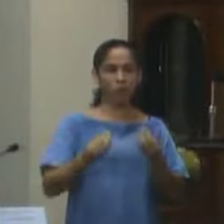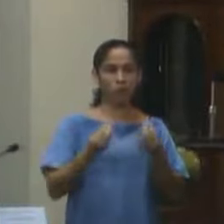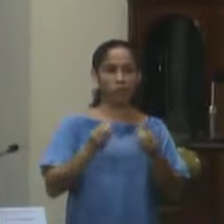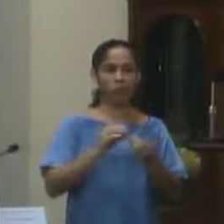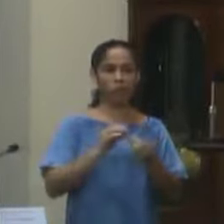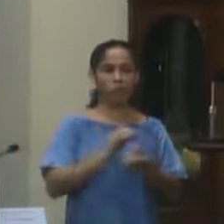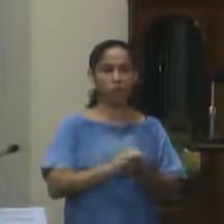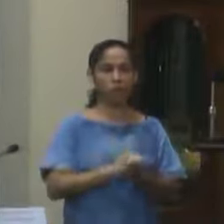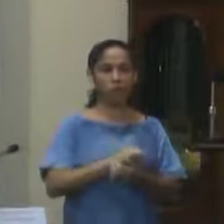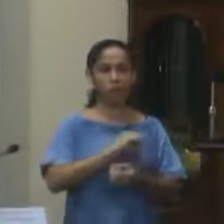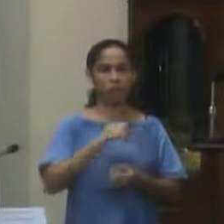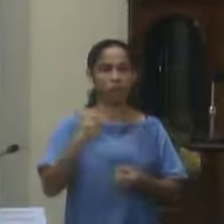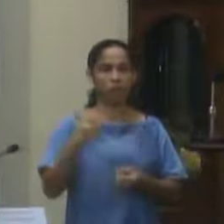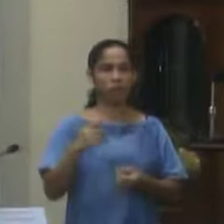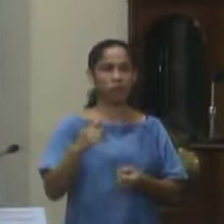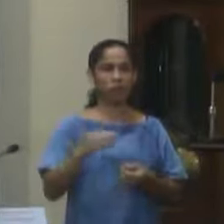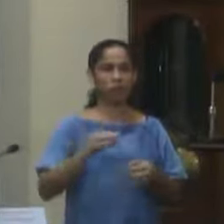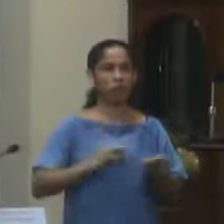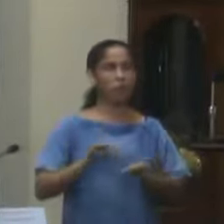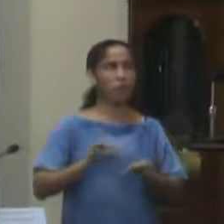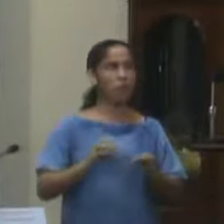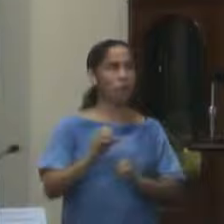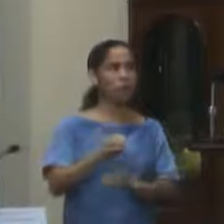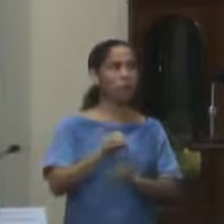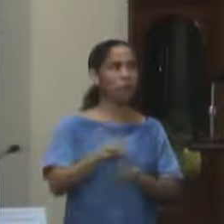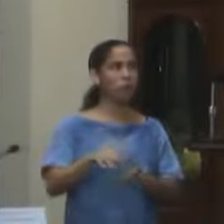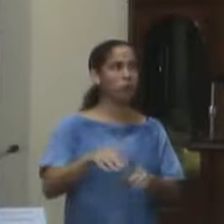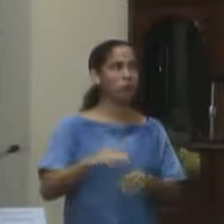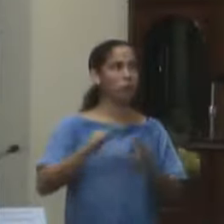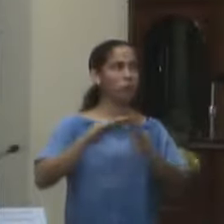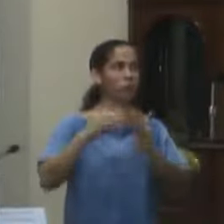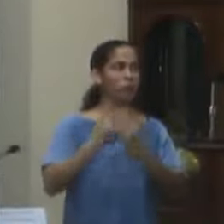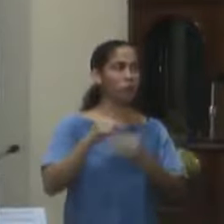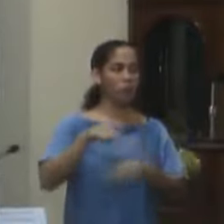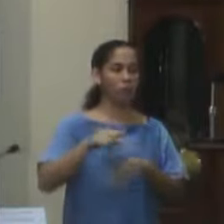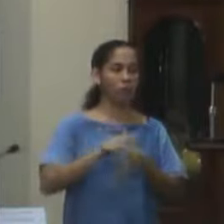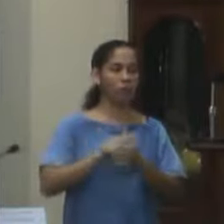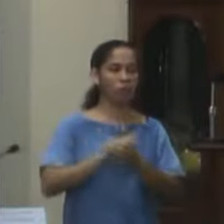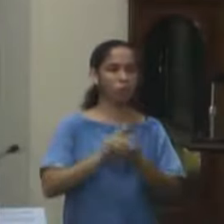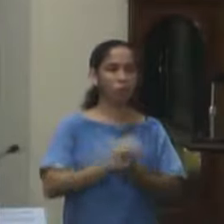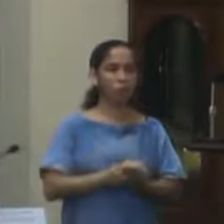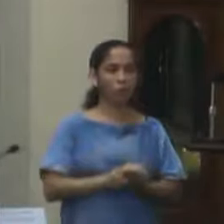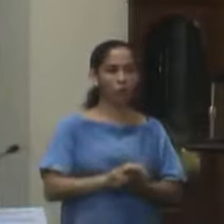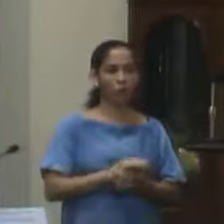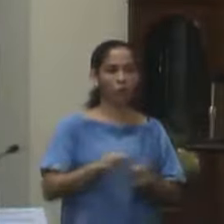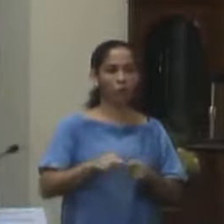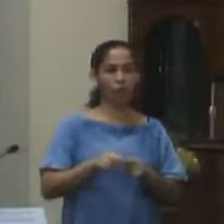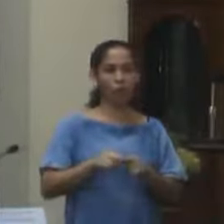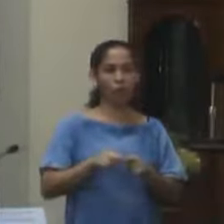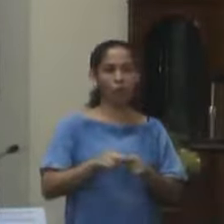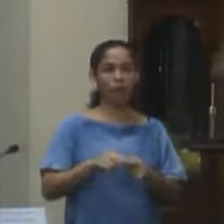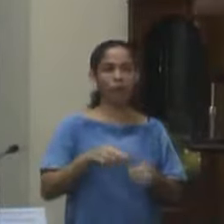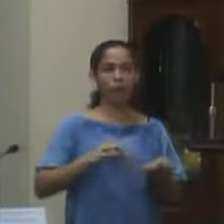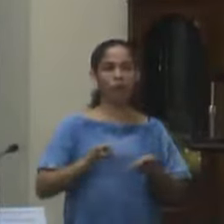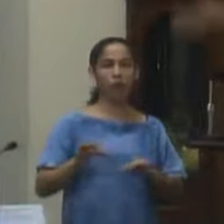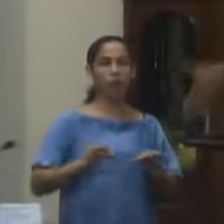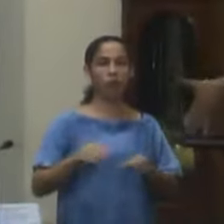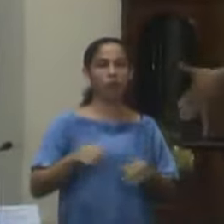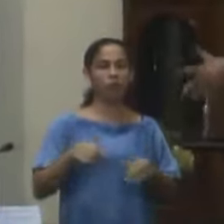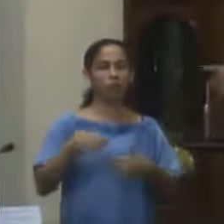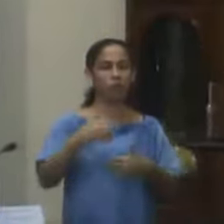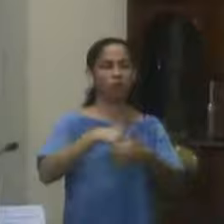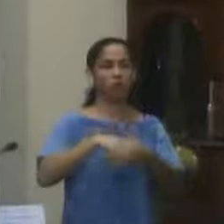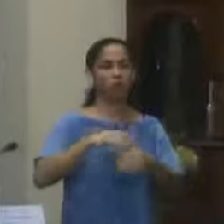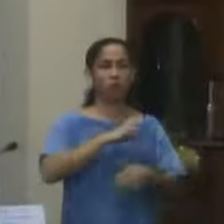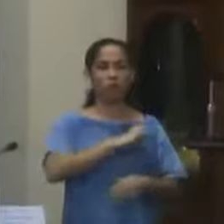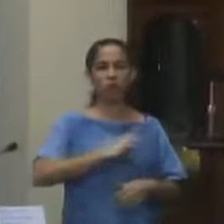nada disso adianta se não tivermos programas educacionais dentro do município de Valença. Programas educacionais dentro do estado do Rio